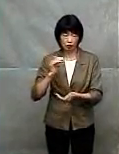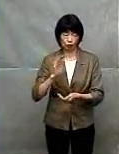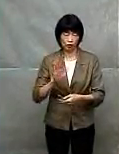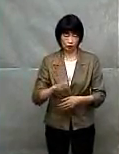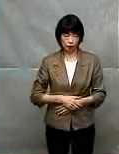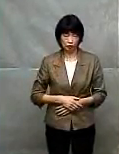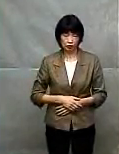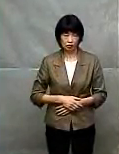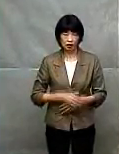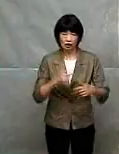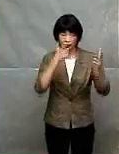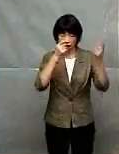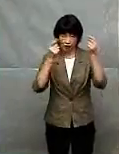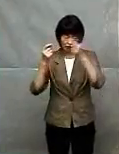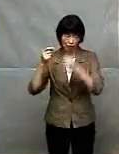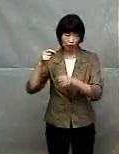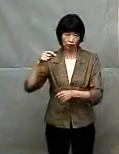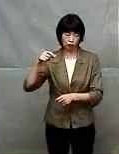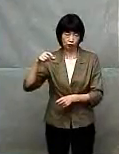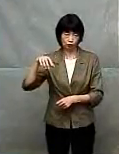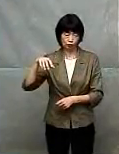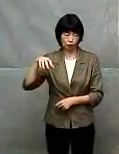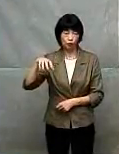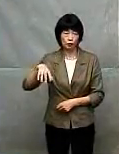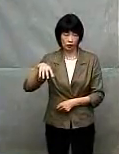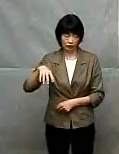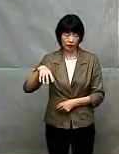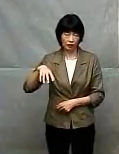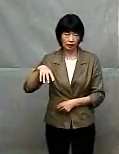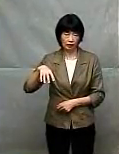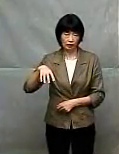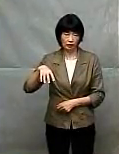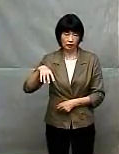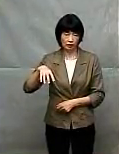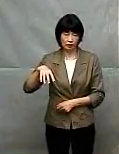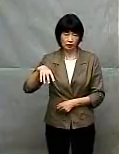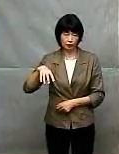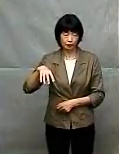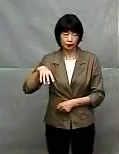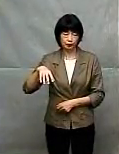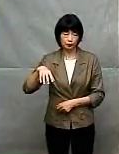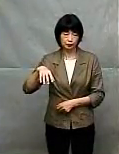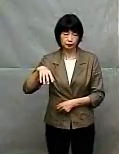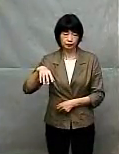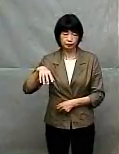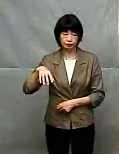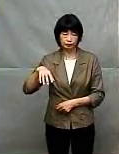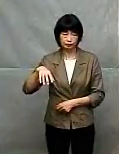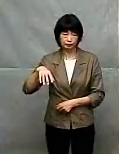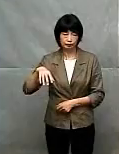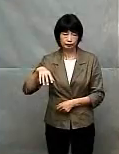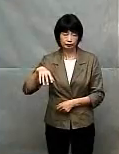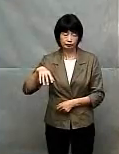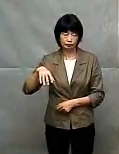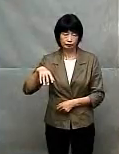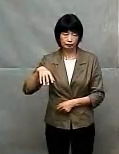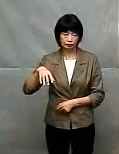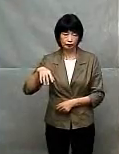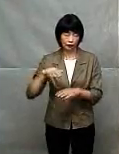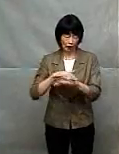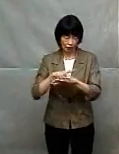学という非常にその重要なところだと思いますので、